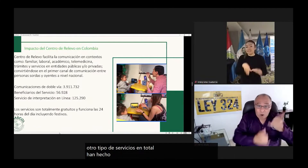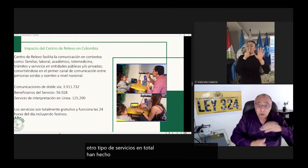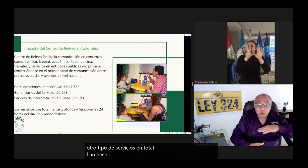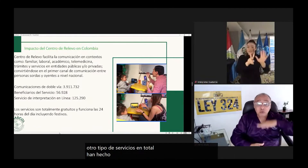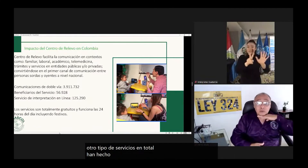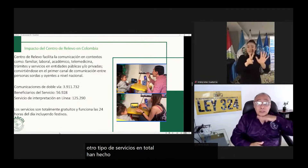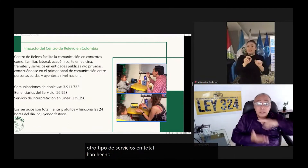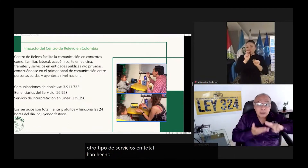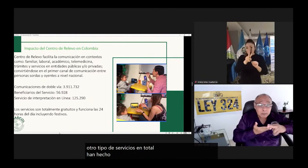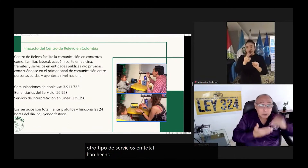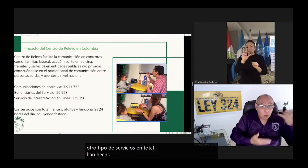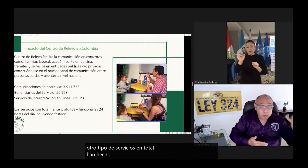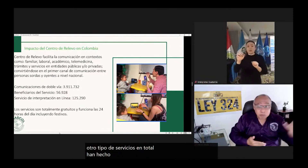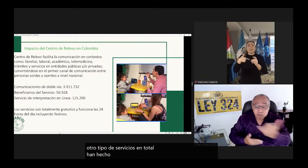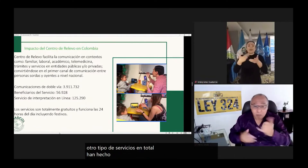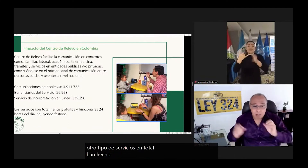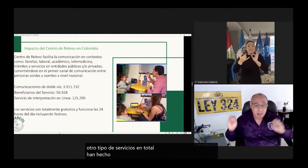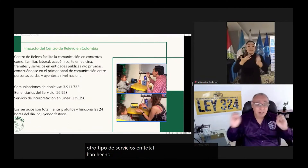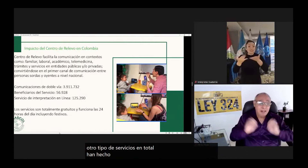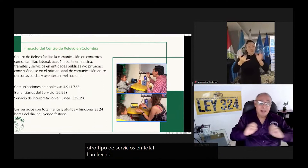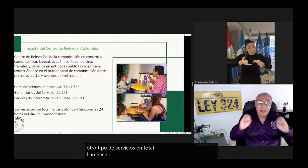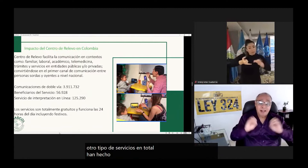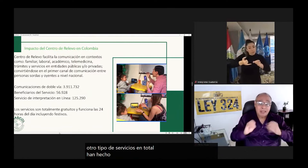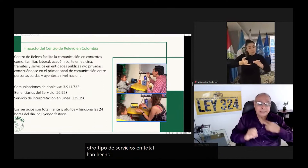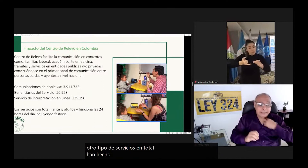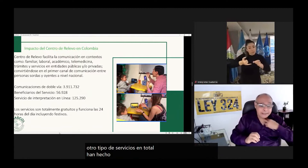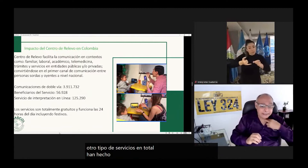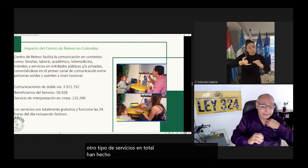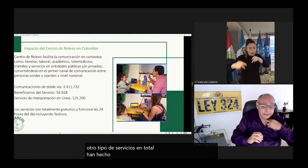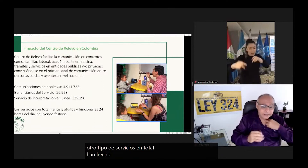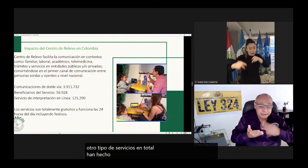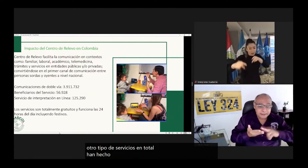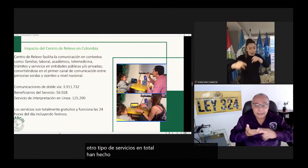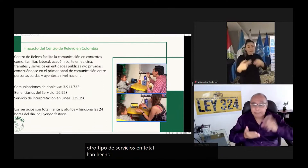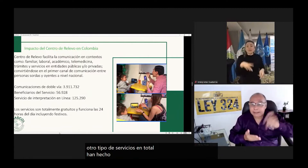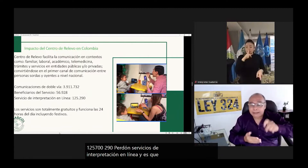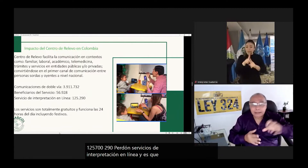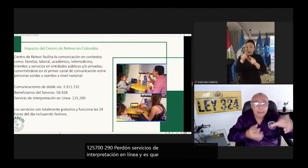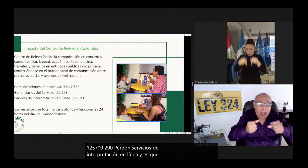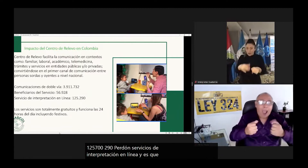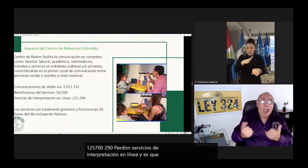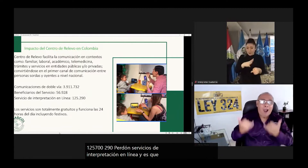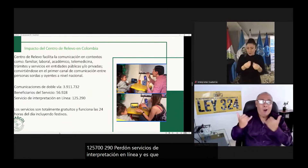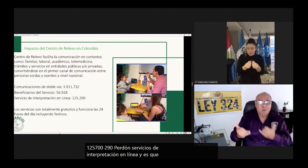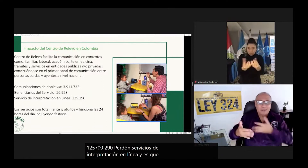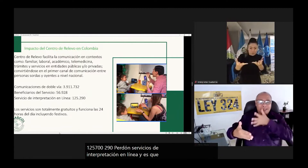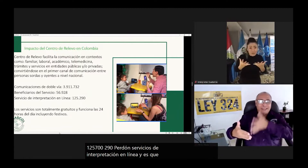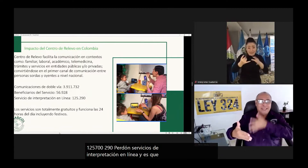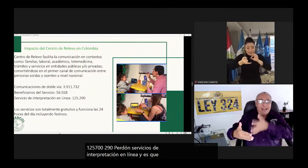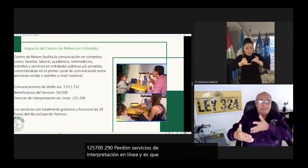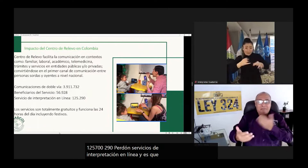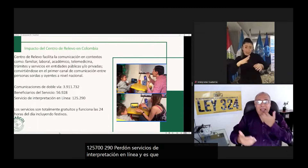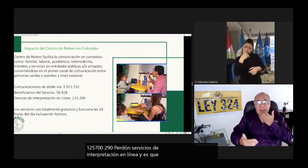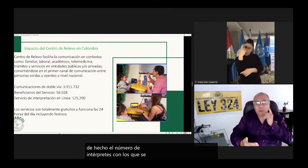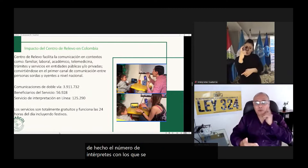290 servicios de interpretación en línea. Y es que, de hecho, el número de intérpretes con los que se cuenta en Colombia todavía